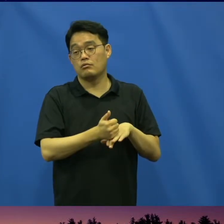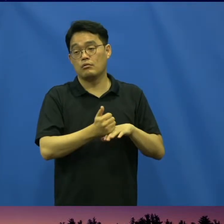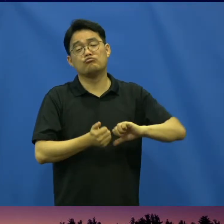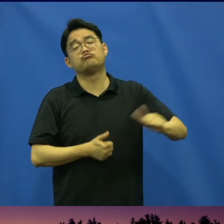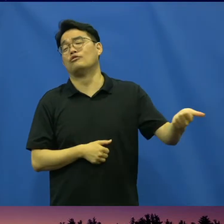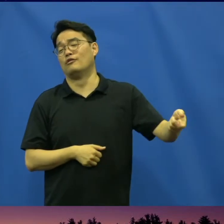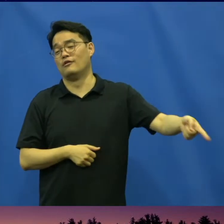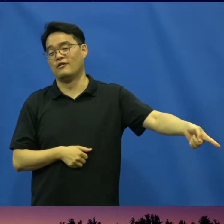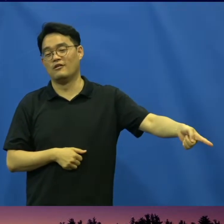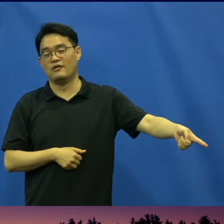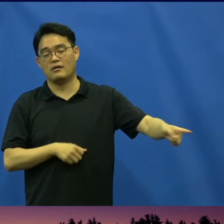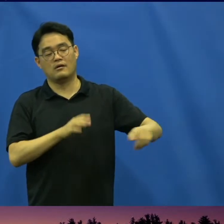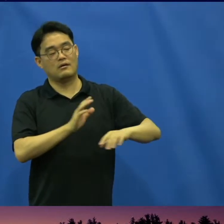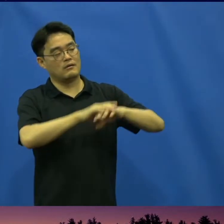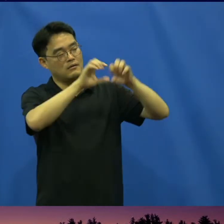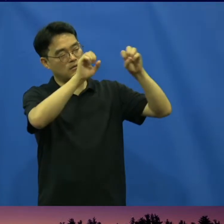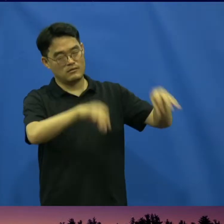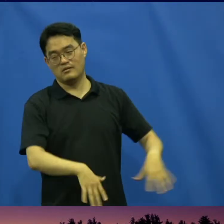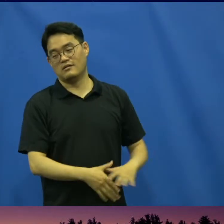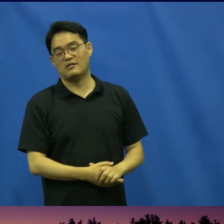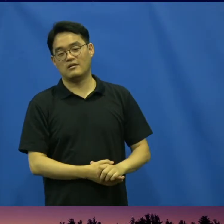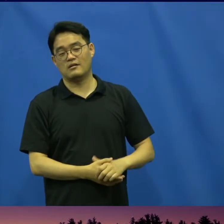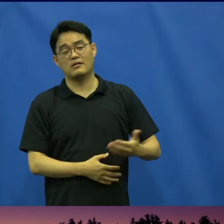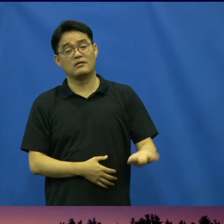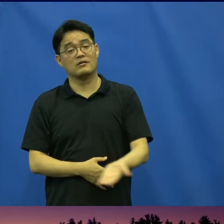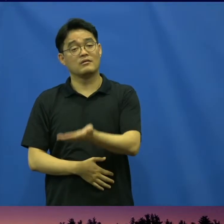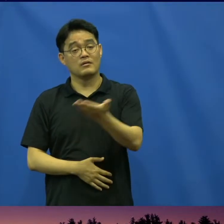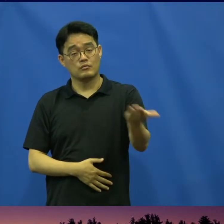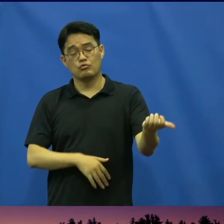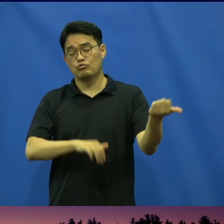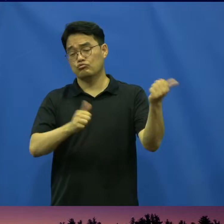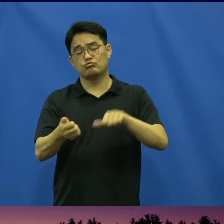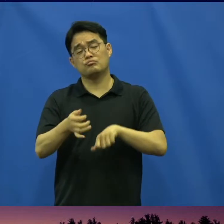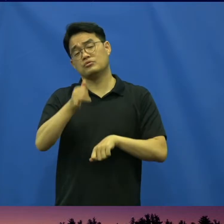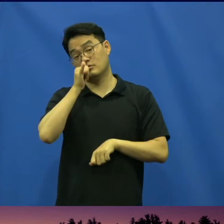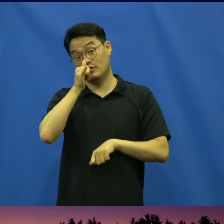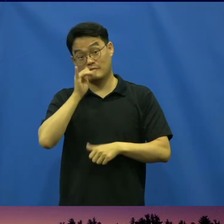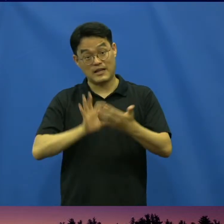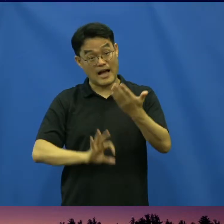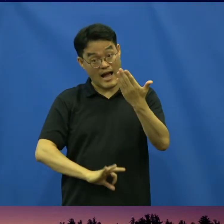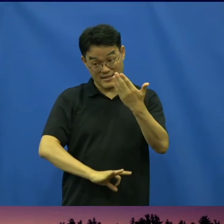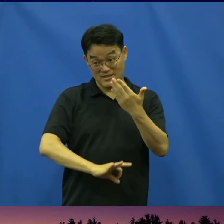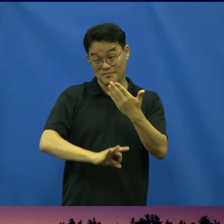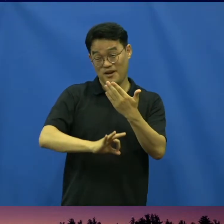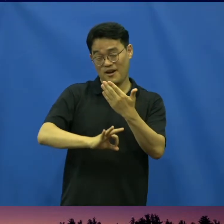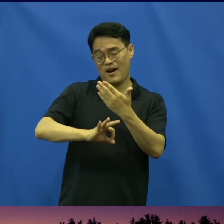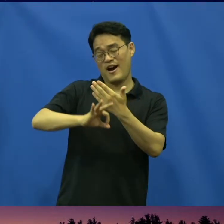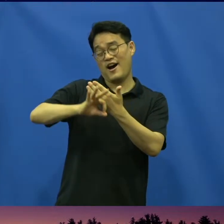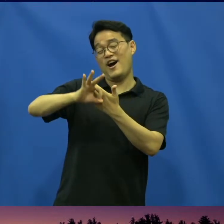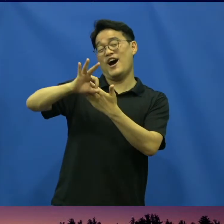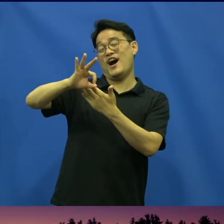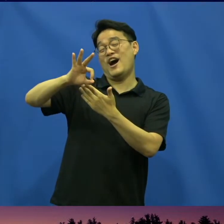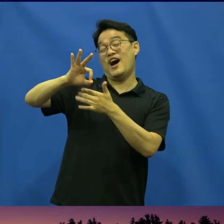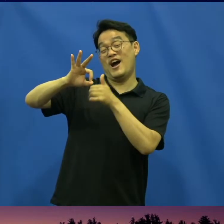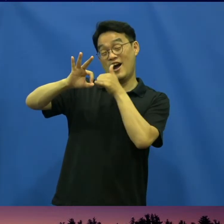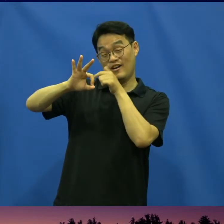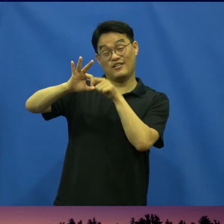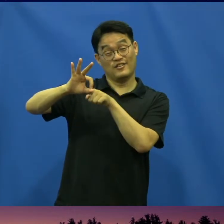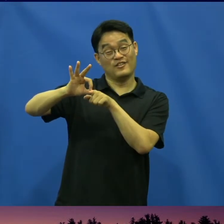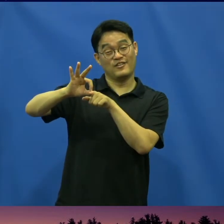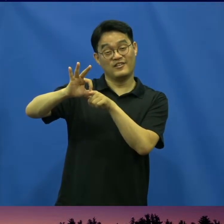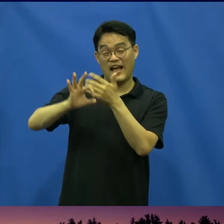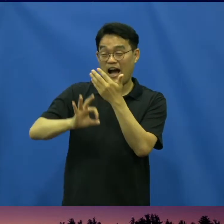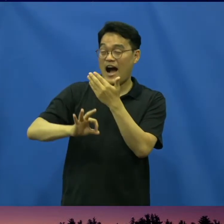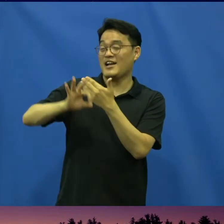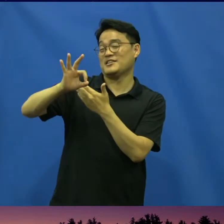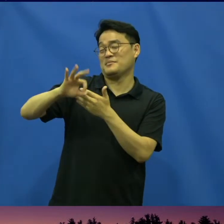분명히 끝이 있어요. 종말 의식을 가지고 살아요. 아침에 태양이 찬란하게 떠오르잖아요. 그러나 저녁에 되면 태양은 서서히 사라져요. 그 저녁